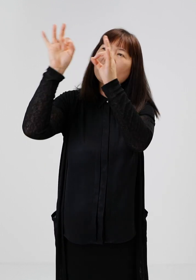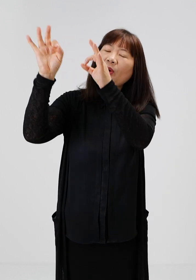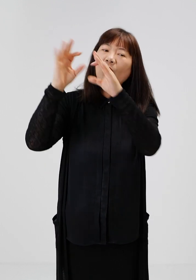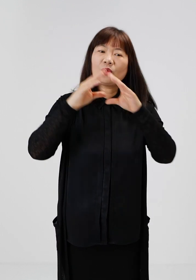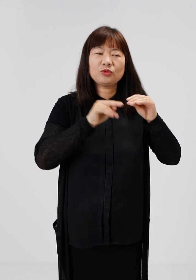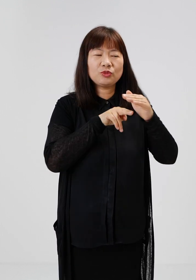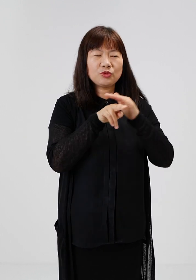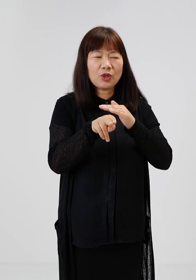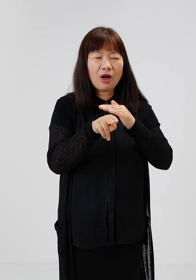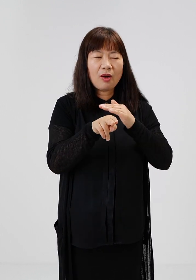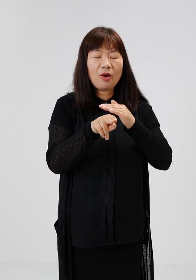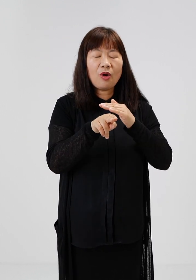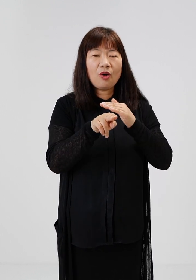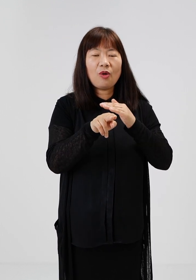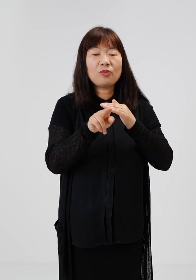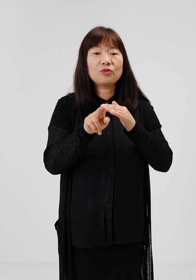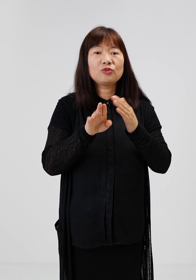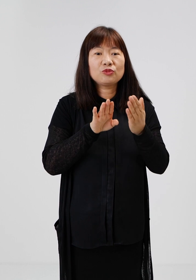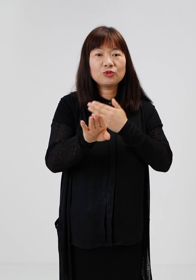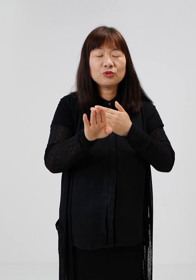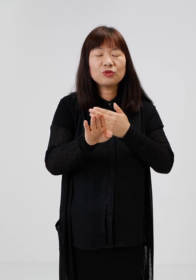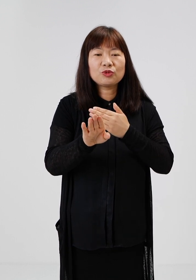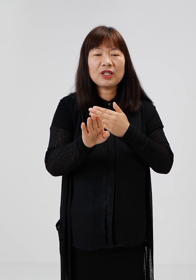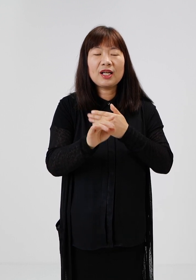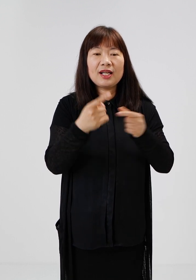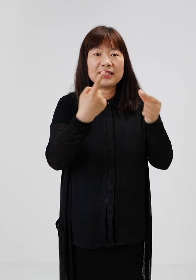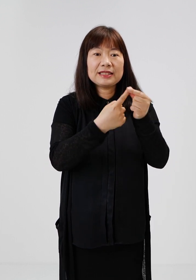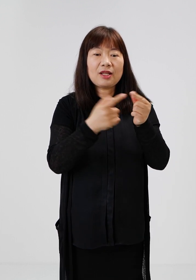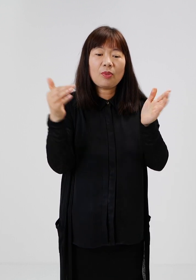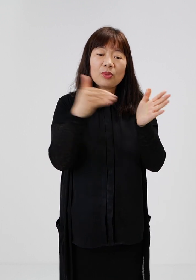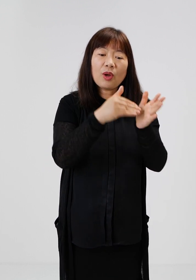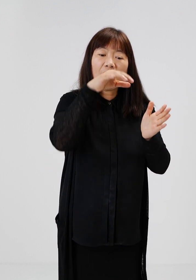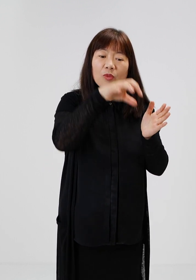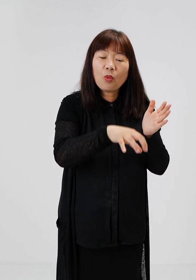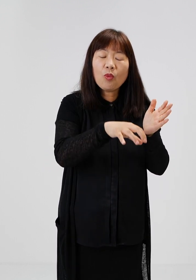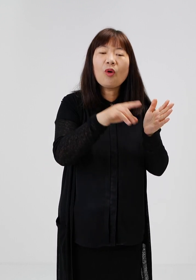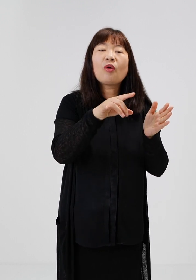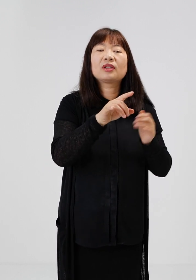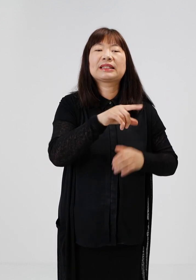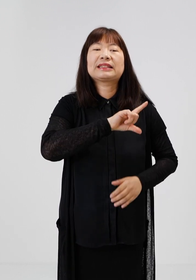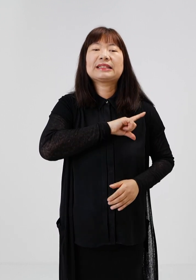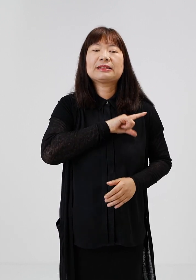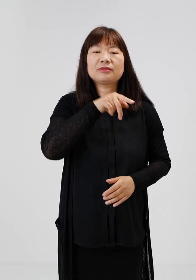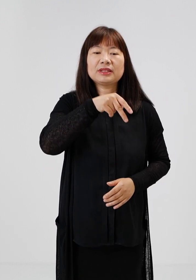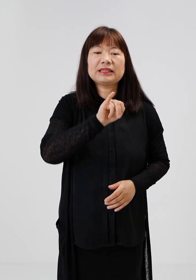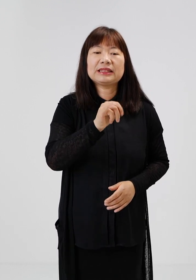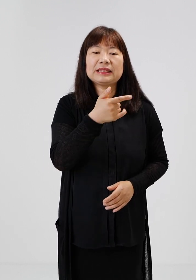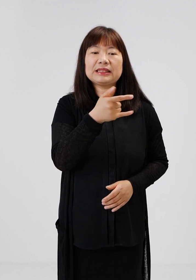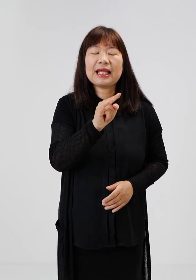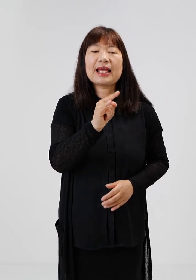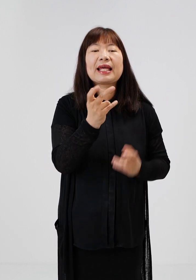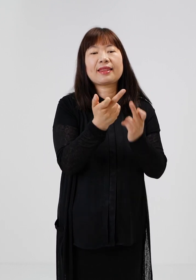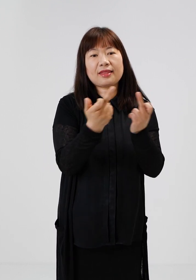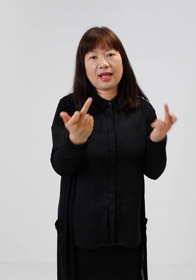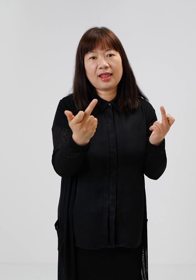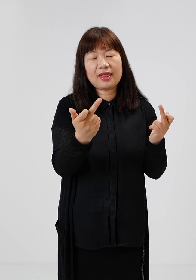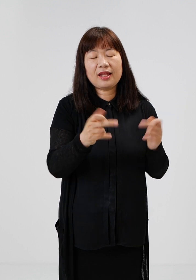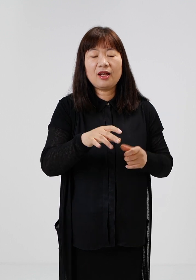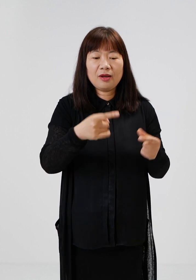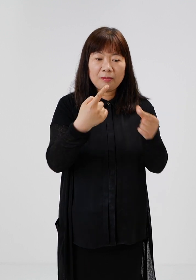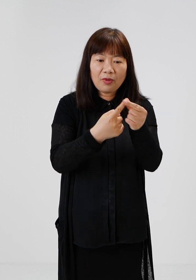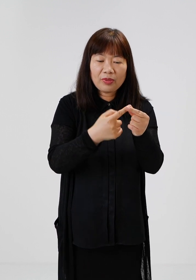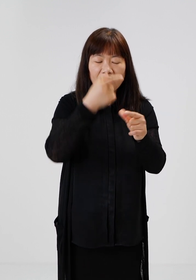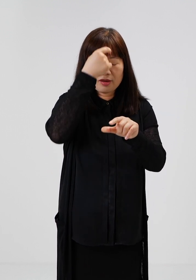출애굽에서 나오자마자 제일 먼저 도착한 데가 시내산이에요. 거기에서 제일 먼저 뭘 했죠?